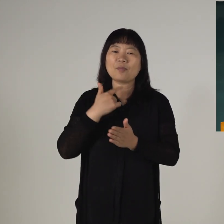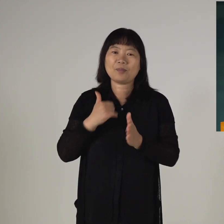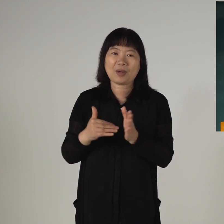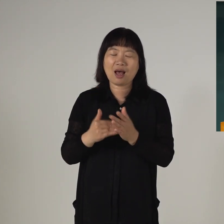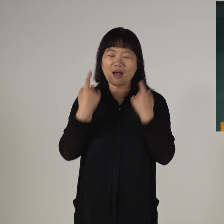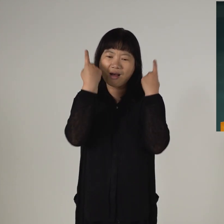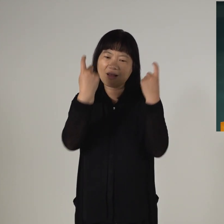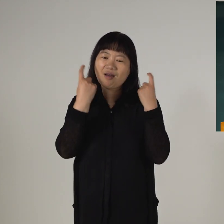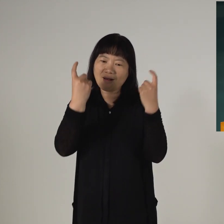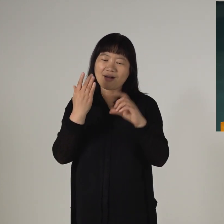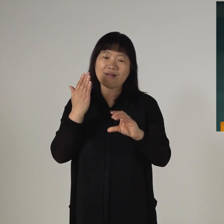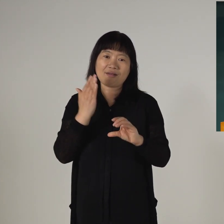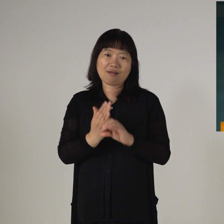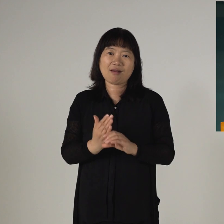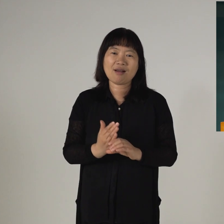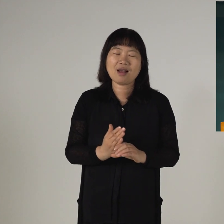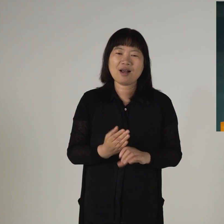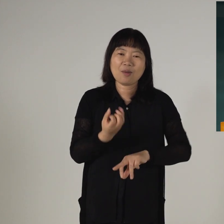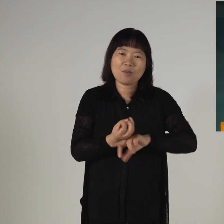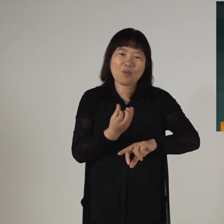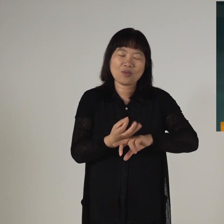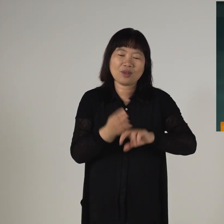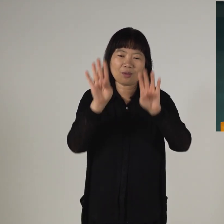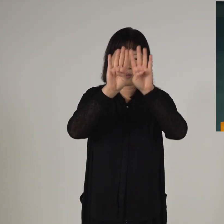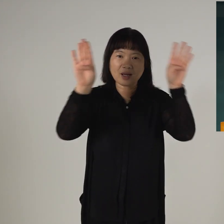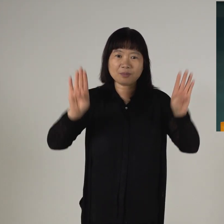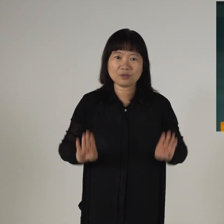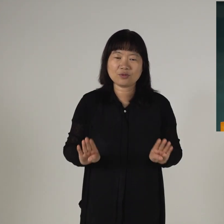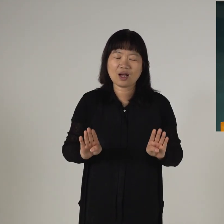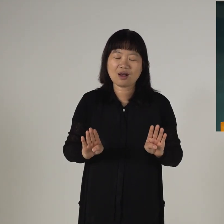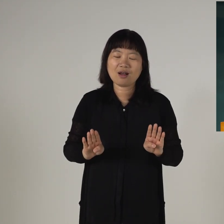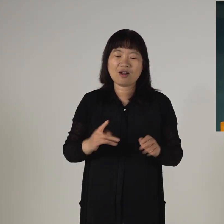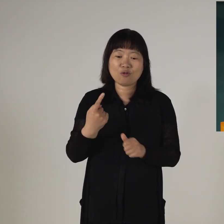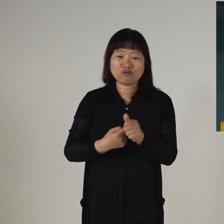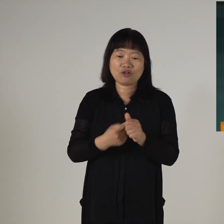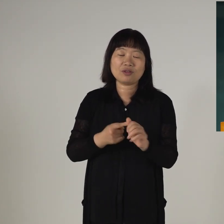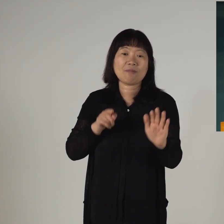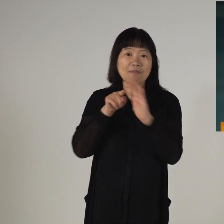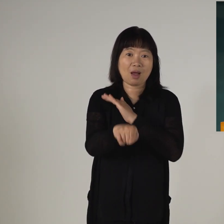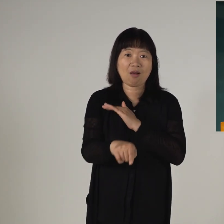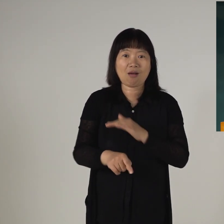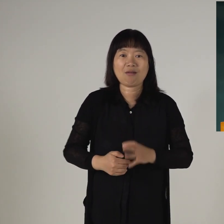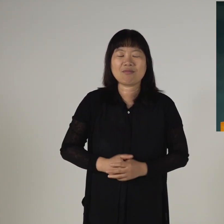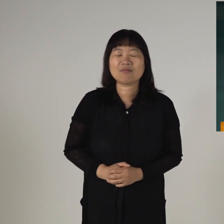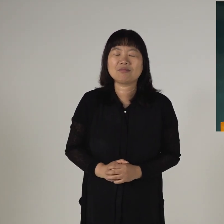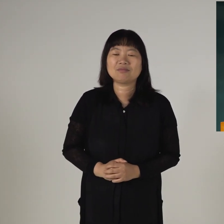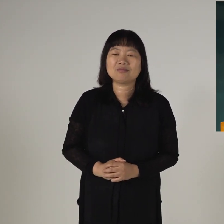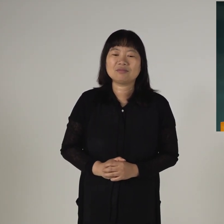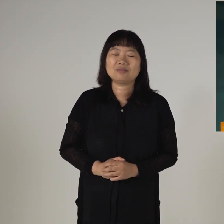여행을 하다가 보석 박물관을 우연히 들어가게 됐습니다.